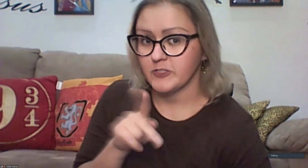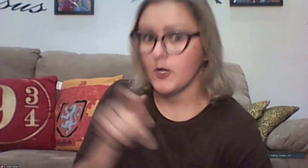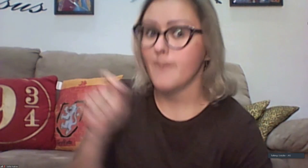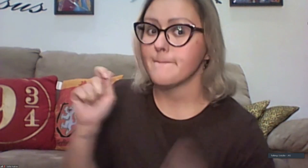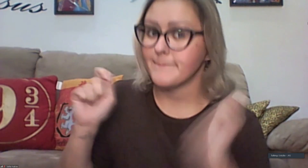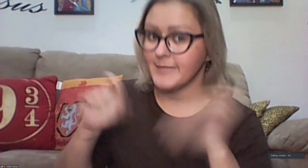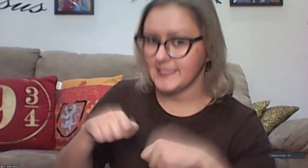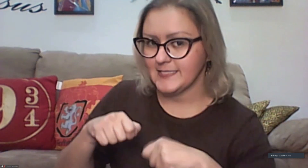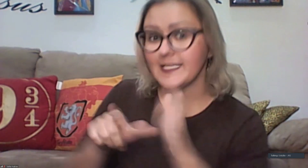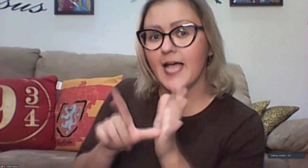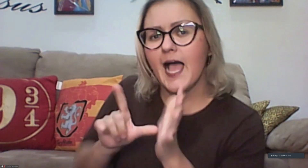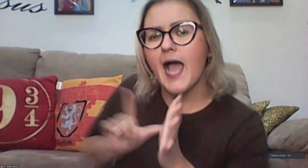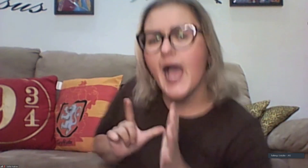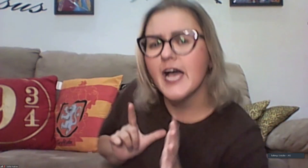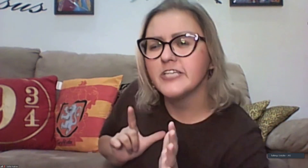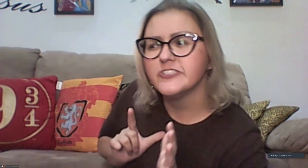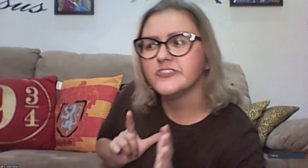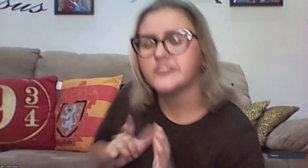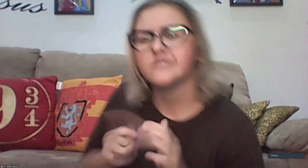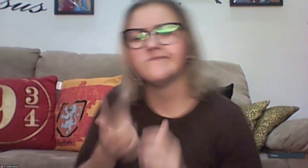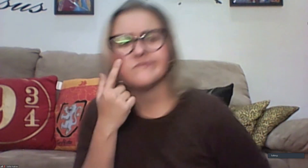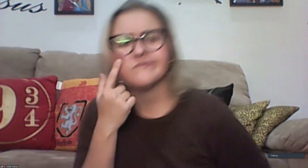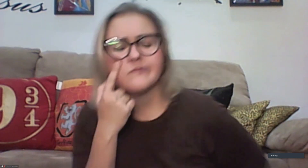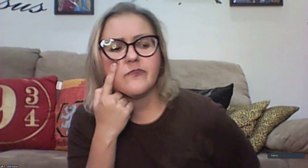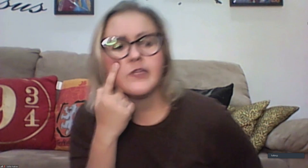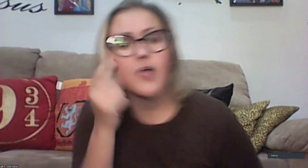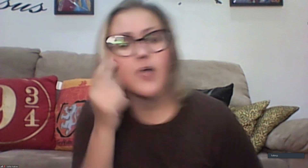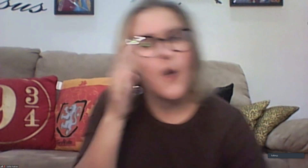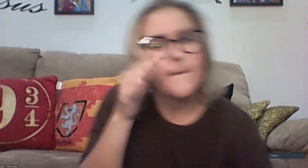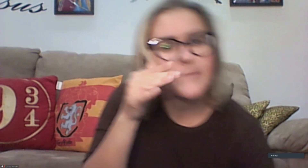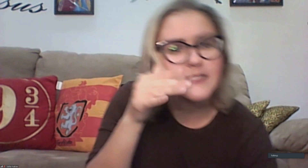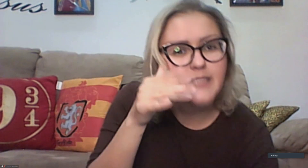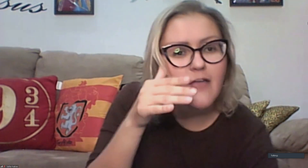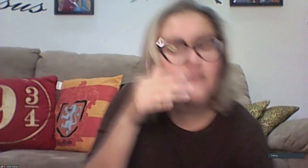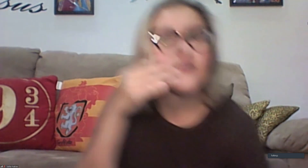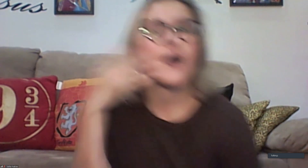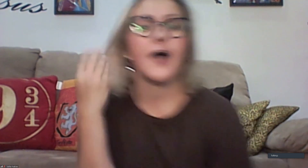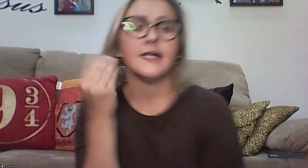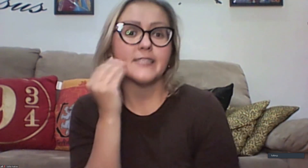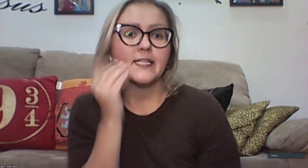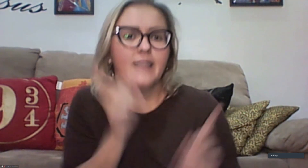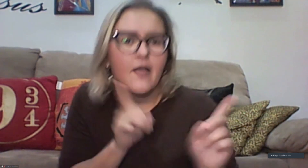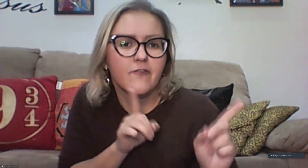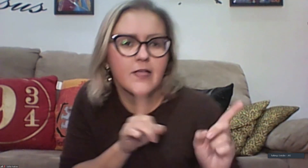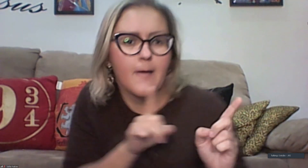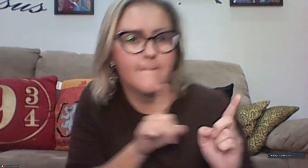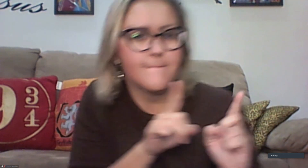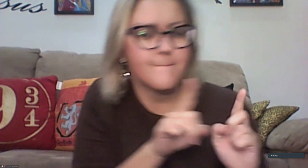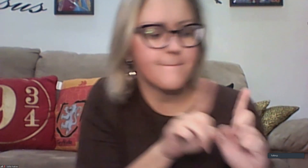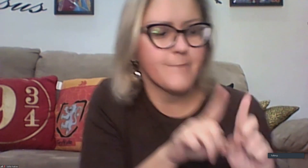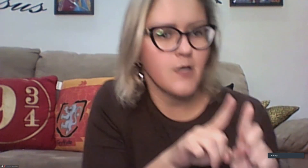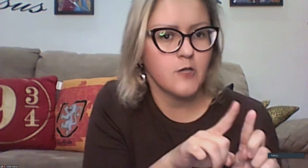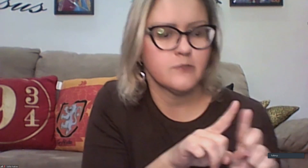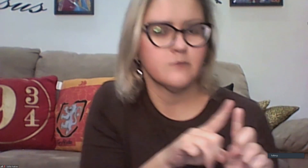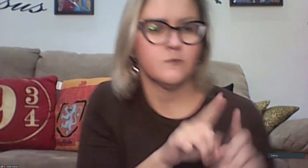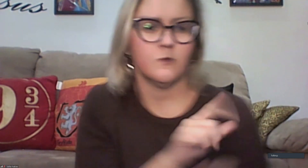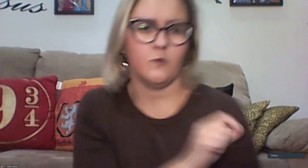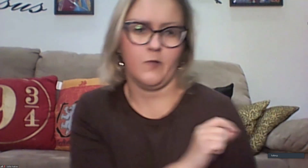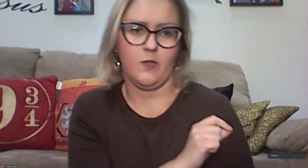alunos não são iguais. Então você vai observar e entender como você pode abordar esse aluno